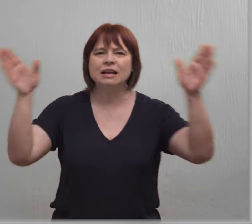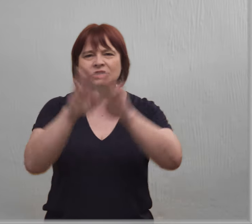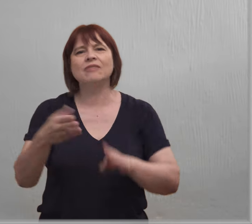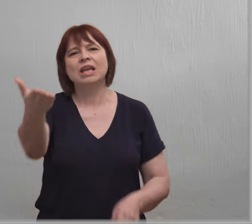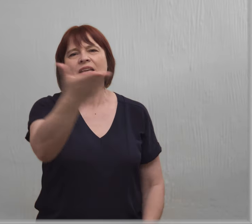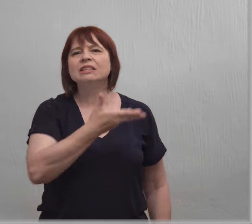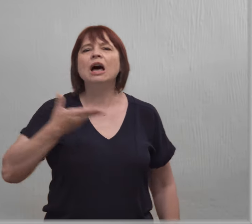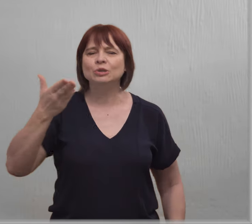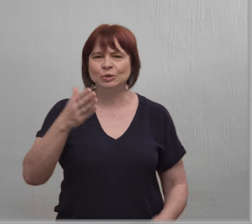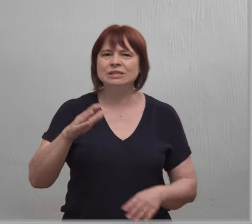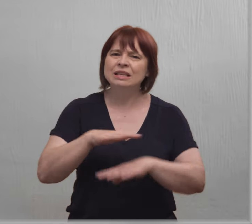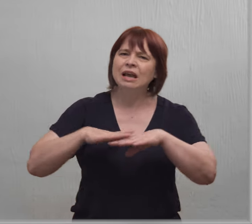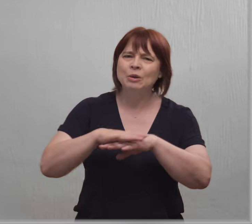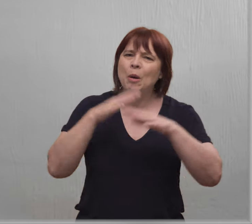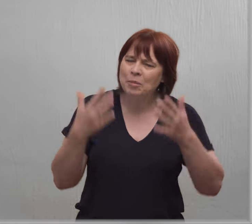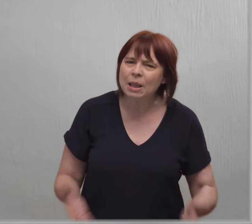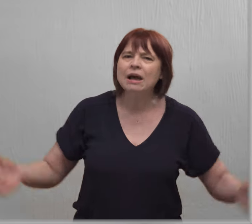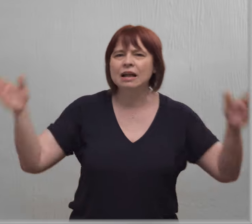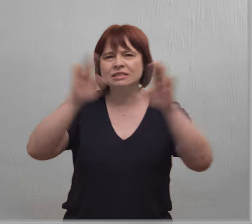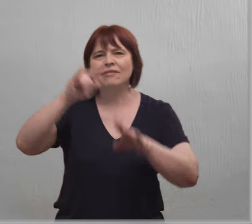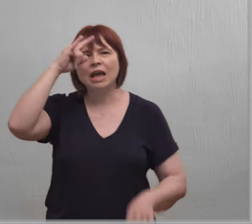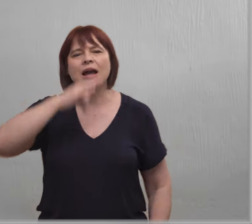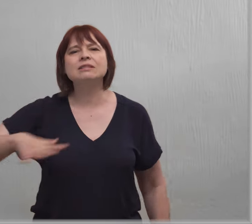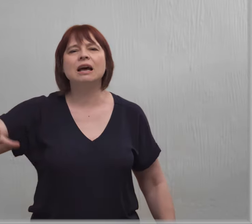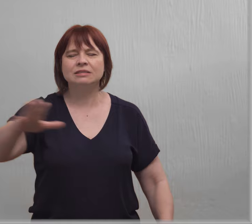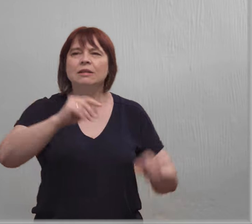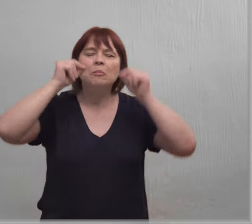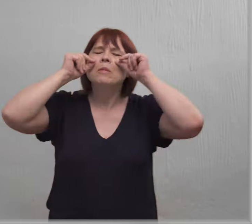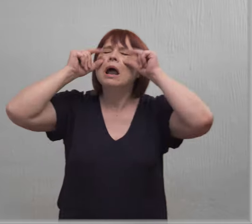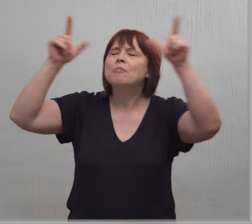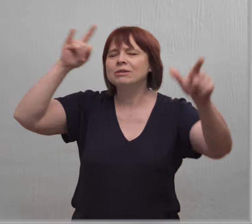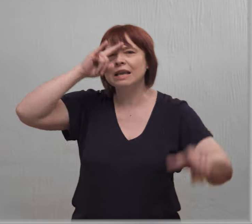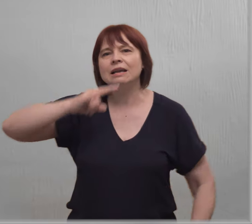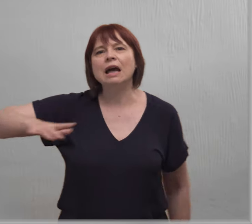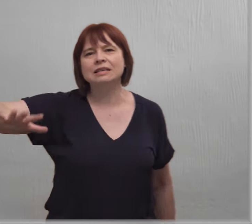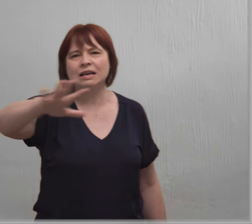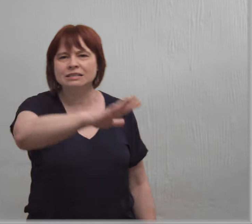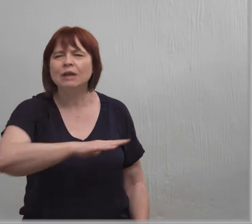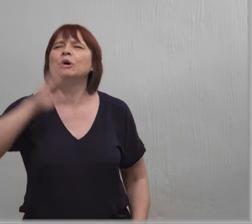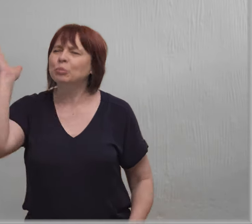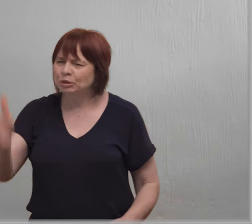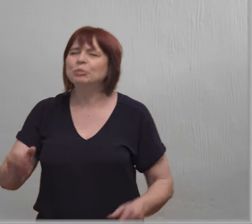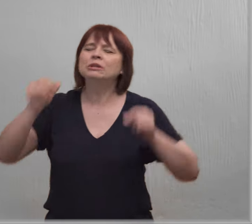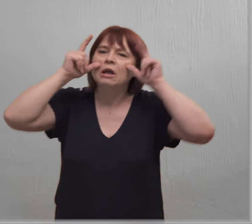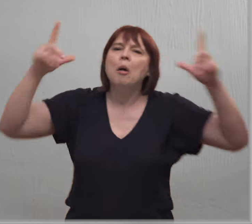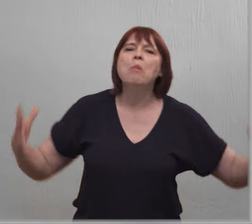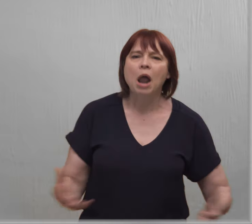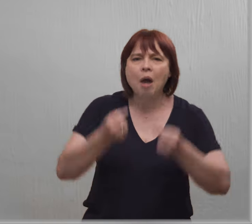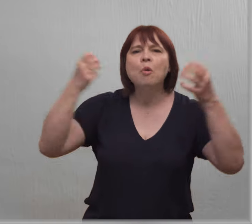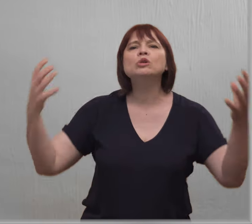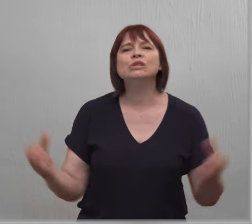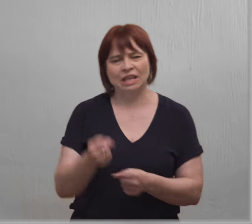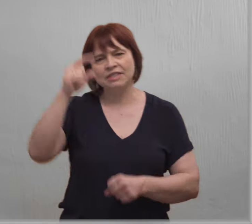страну. Благослови Казахстан, Господь. Пробуди Казахстан. Пробуди Казахстан. О,